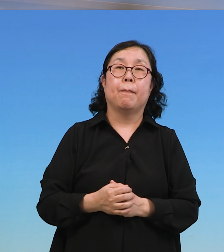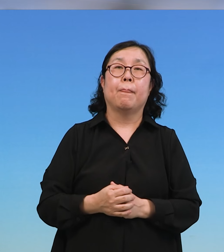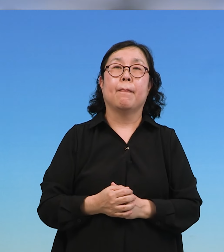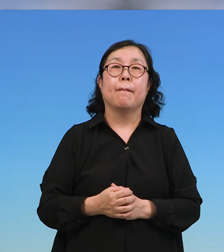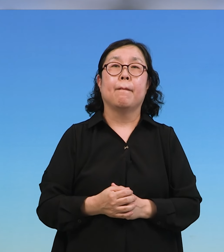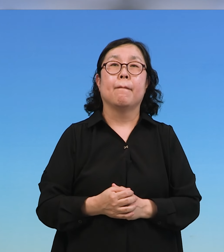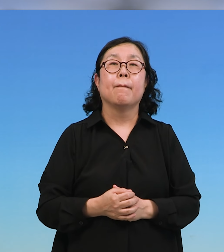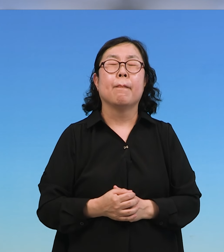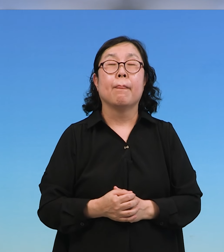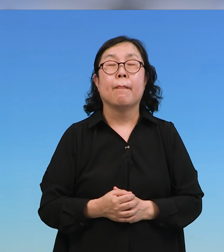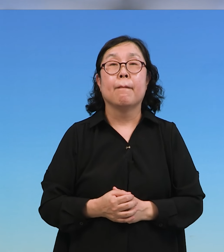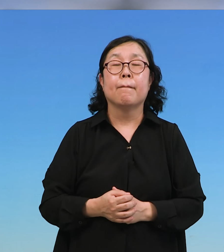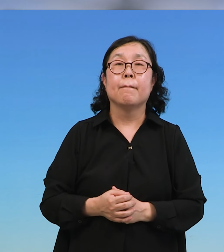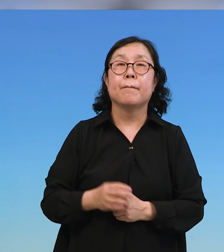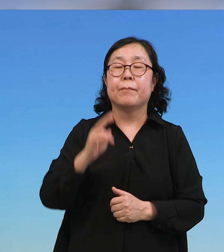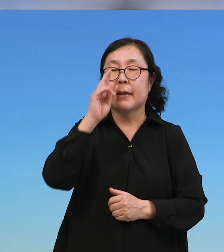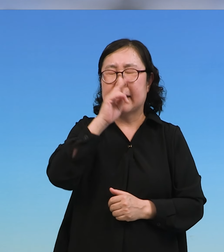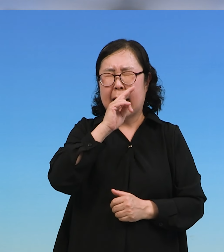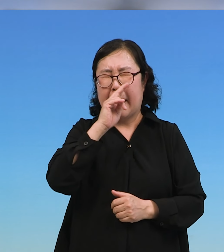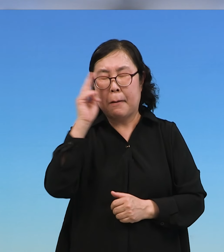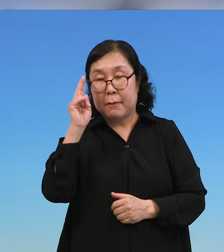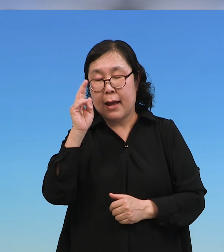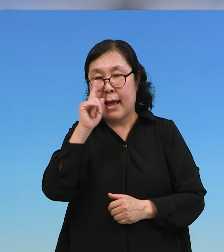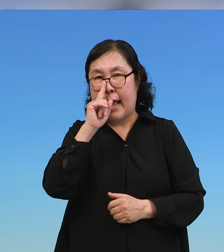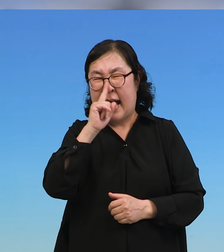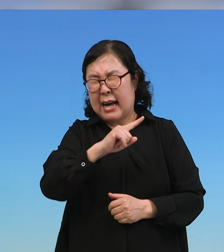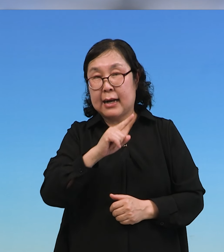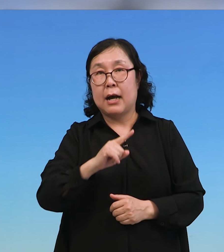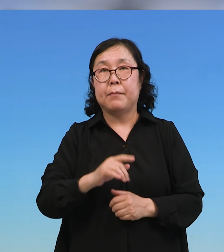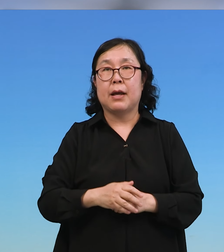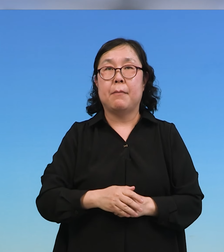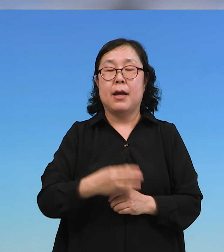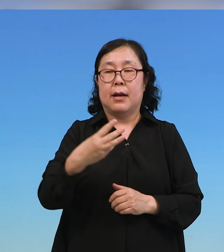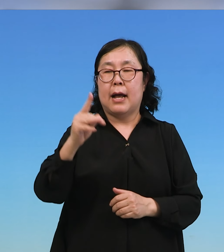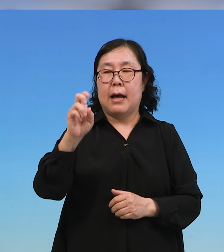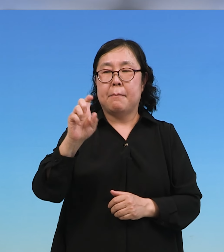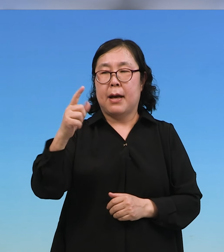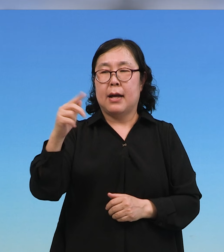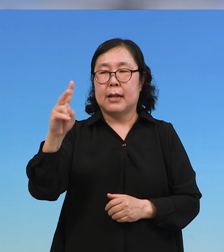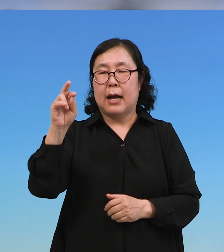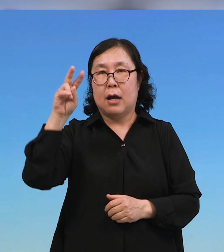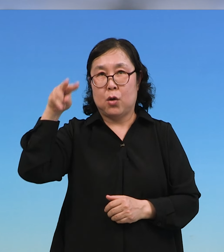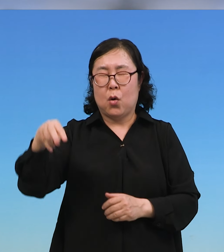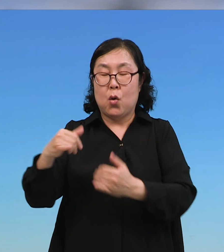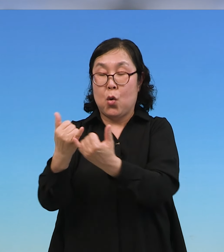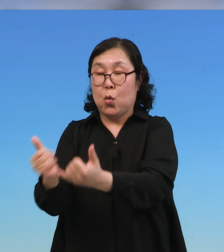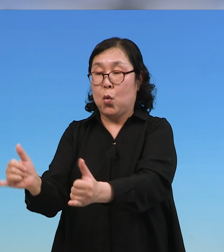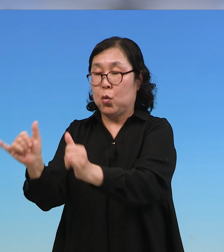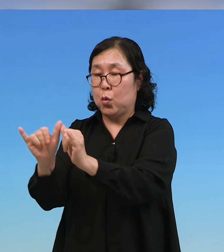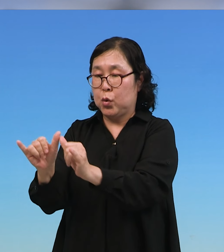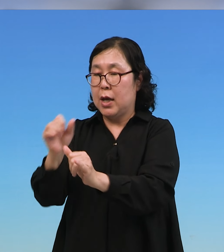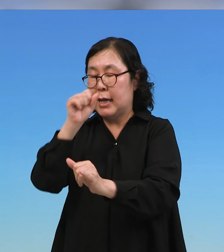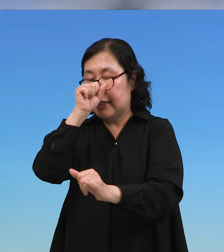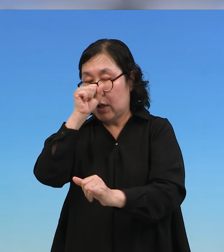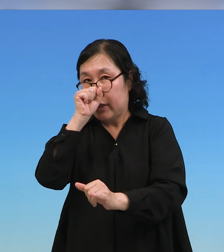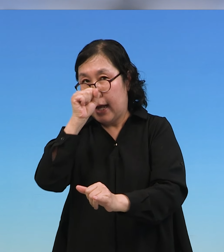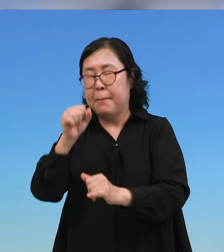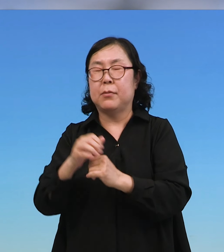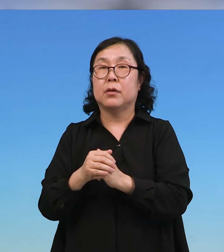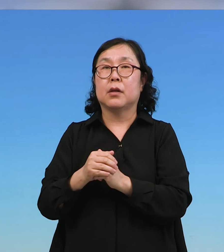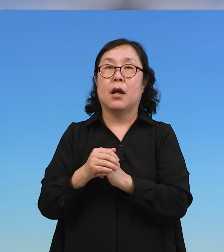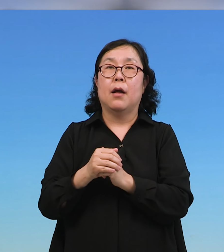사울의 악함과 라마나요 공동체 사람들의 선함은 그들의 좋은 성품도